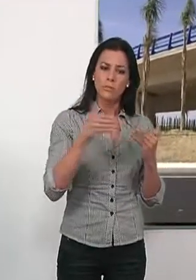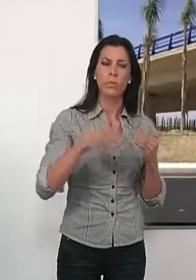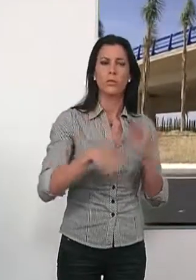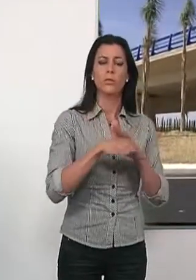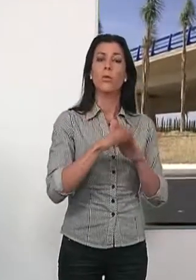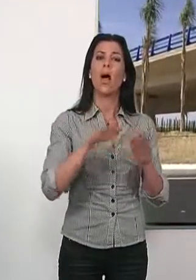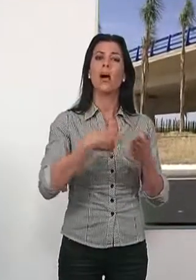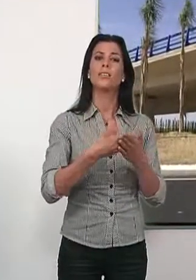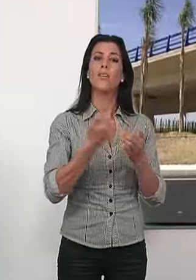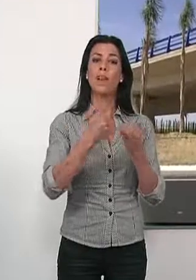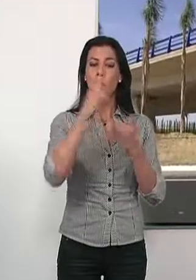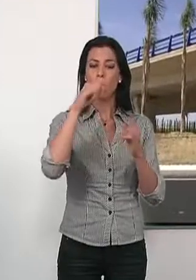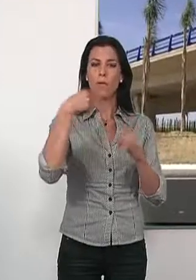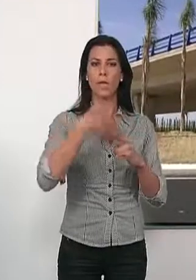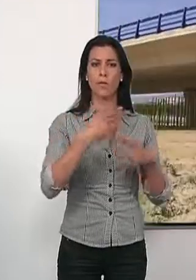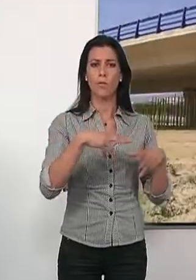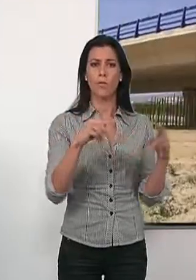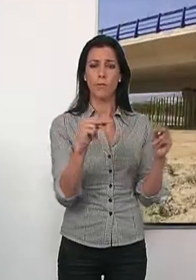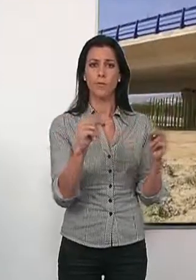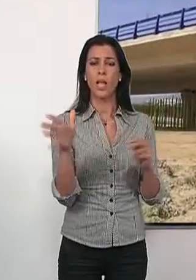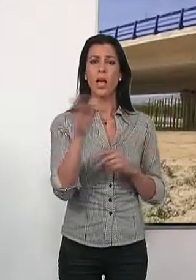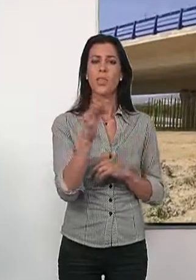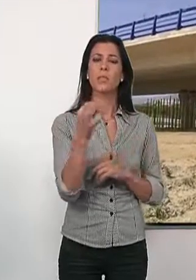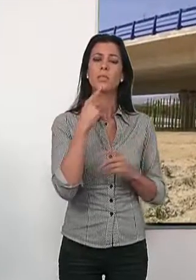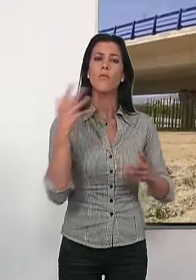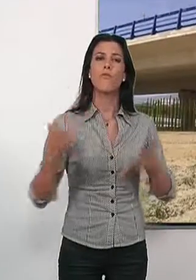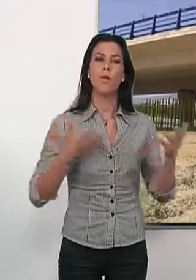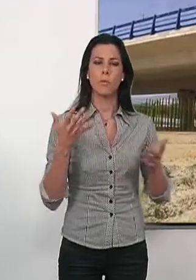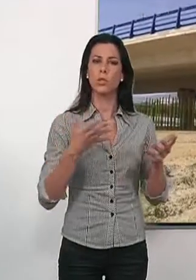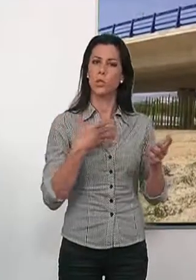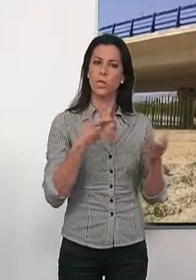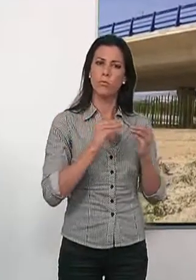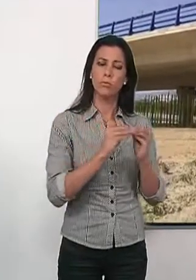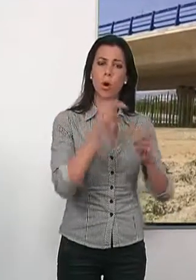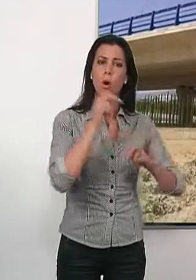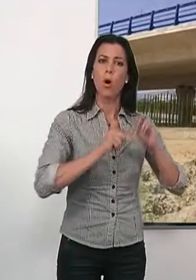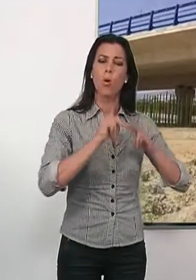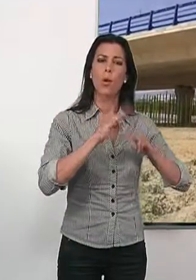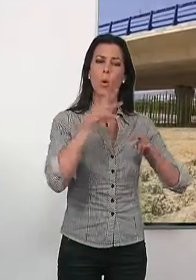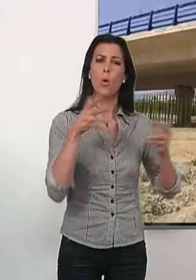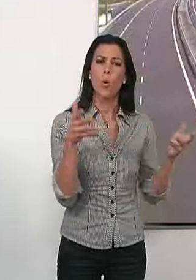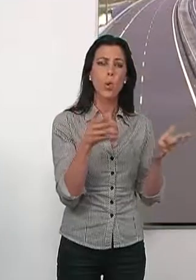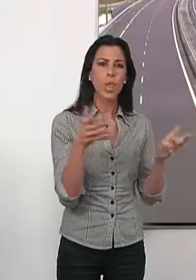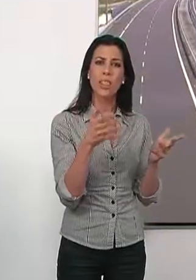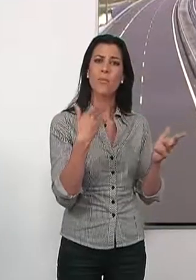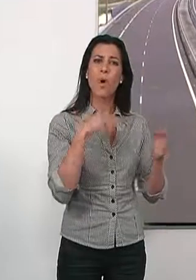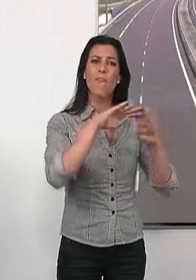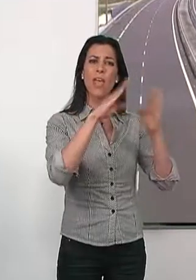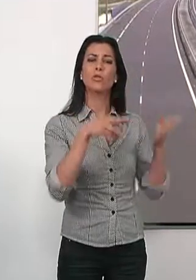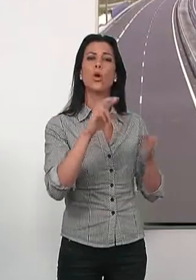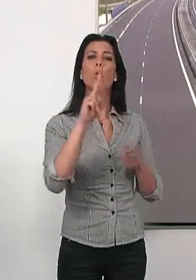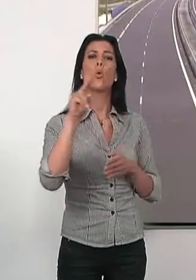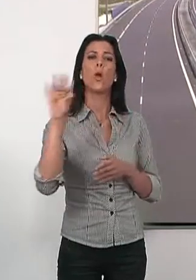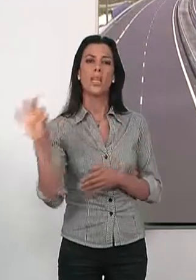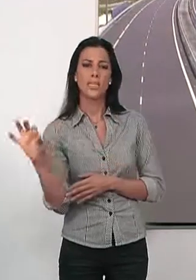estaban abiertos para finales del año que viene también añadió que fomentó va a ejecutar las obras de urgencia